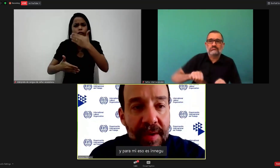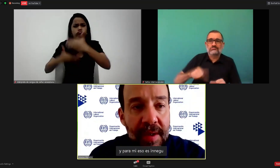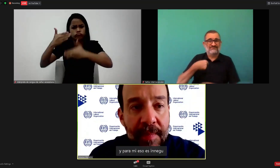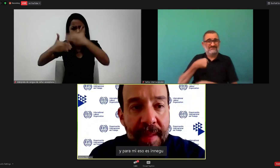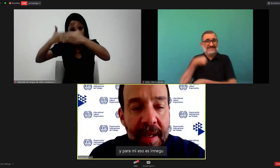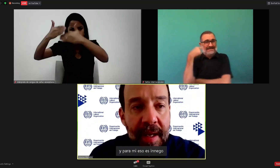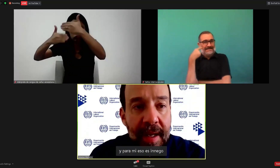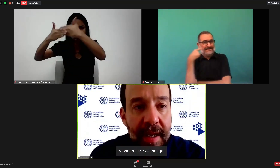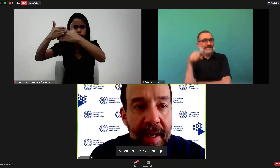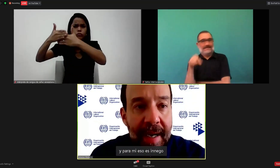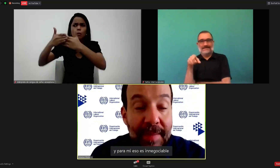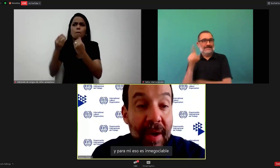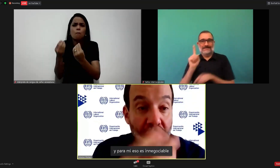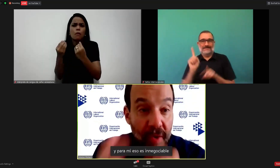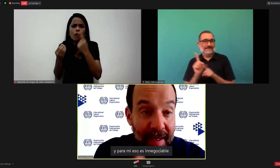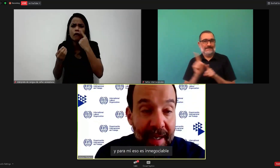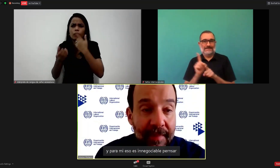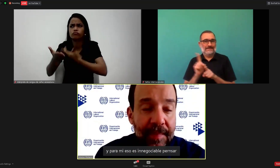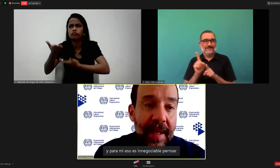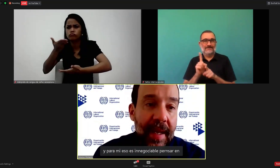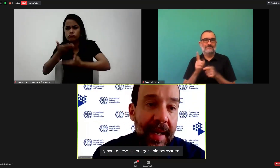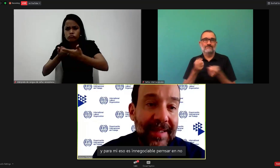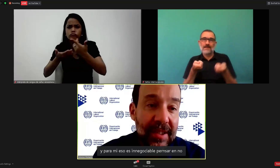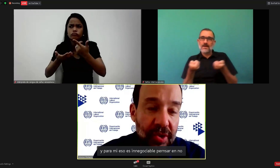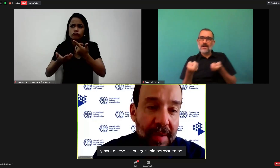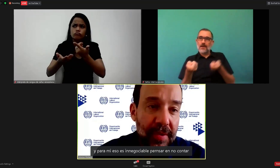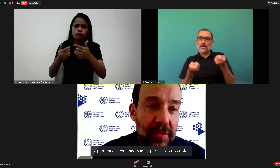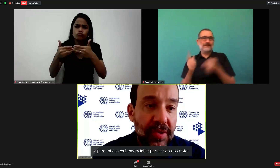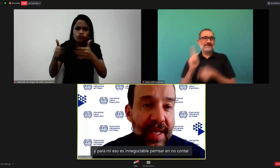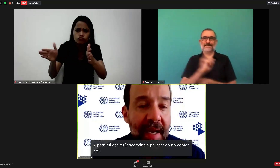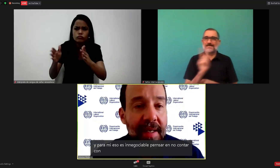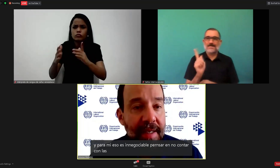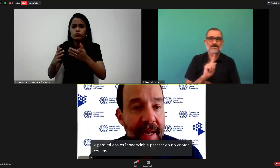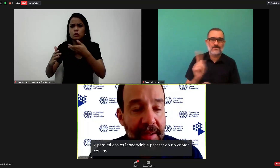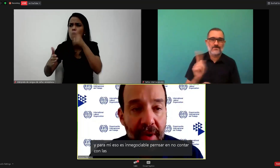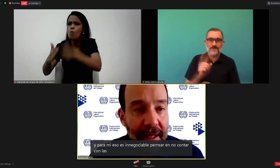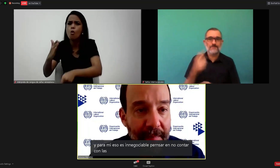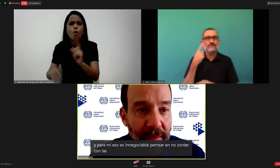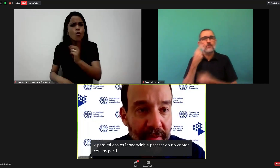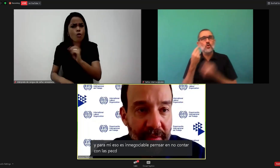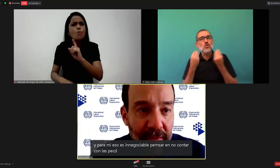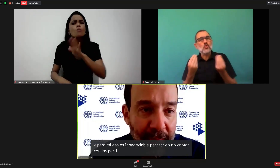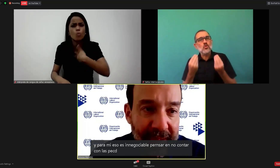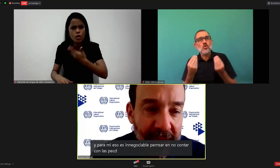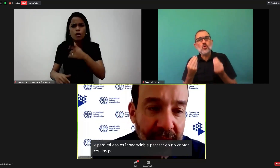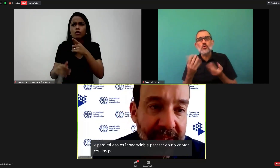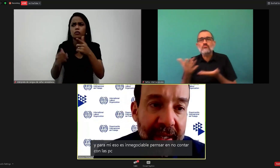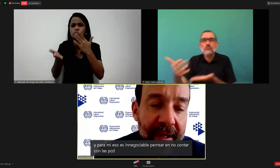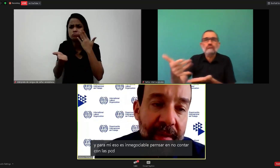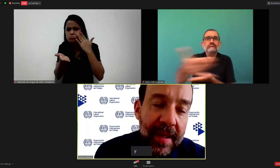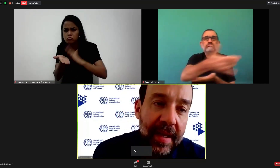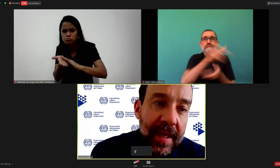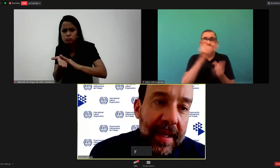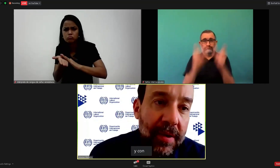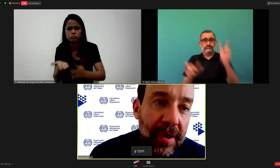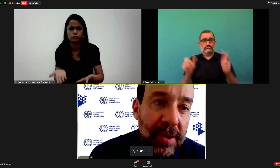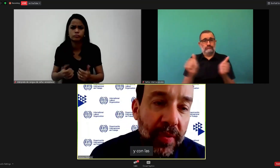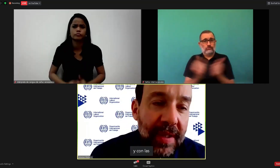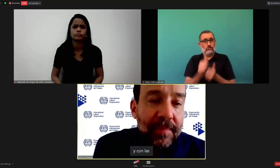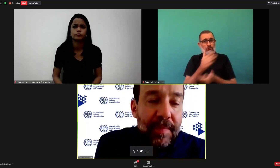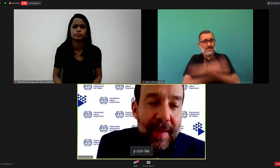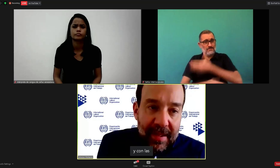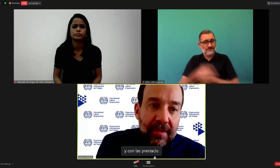futuro mejor, esta mejor normalidad, la extensión del proceso social y ahí con las prestaciones que